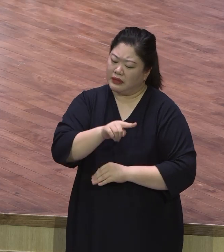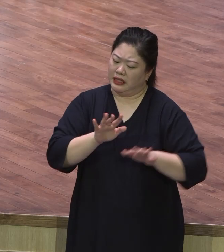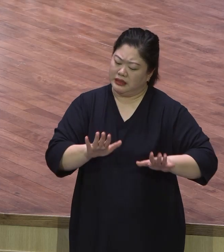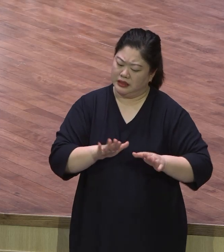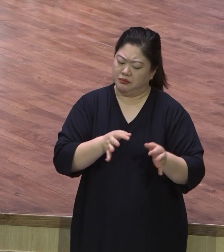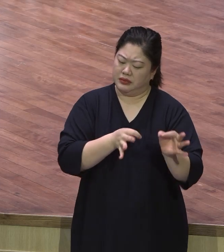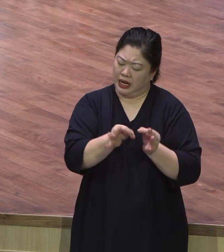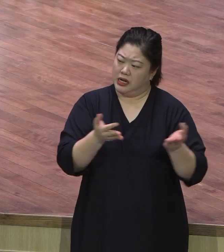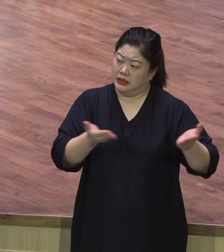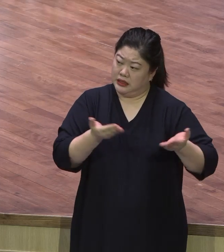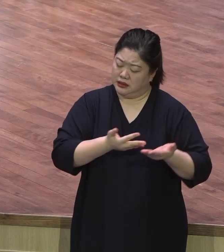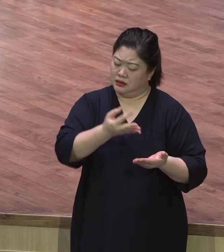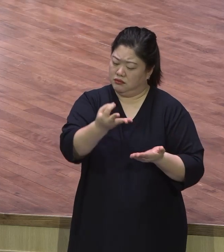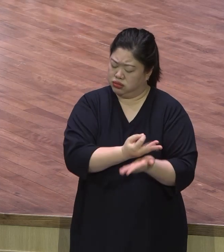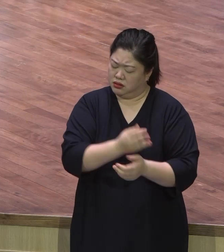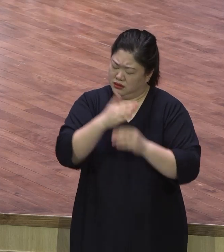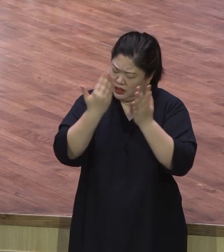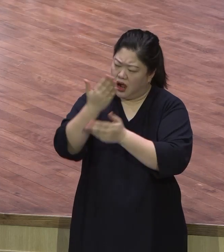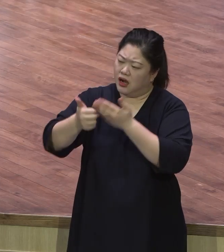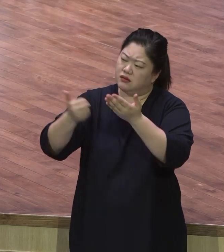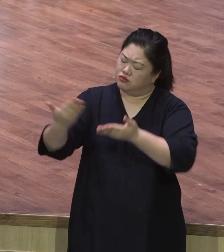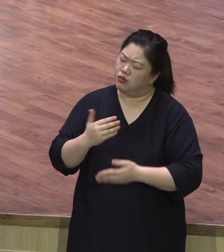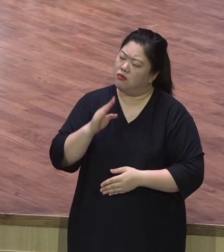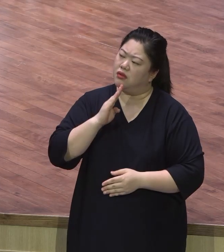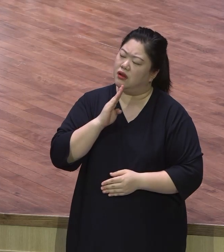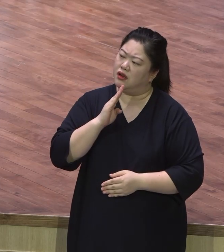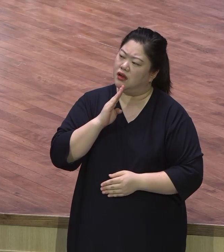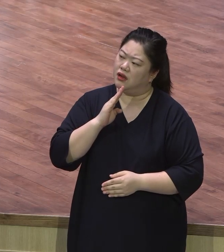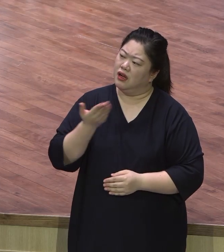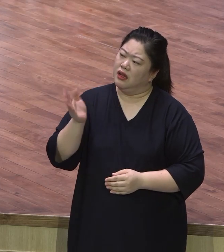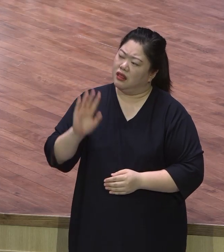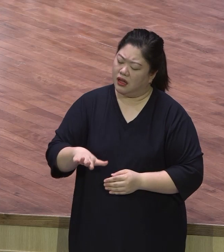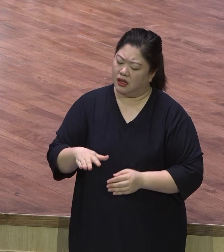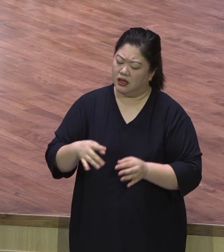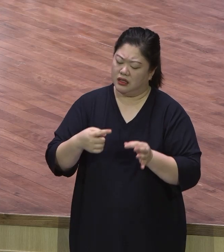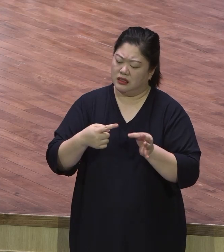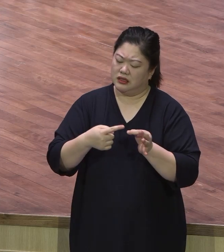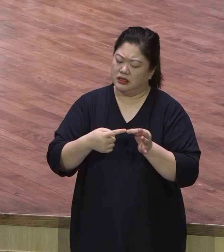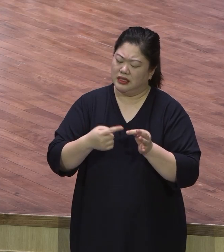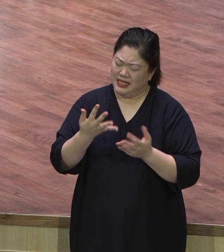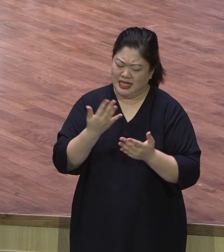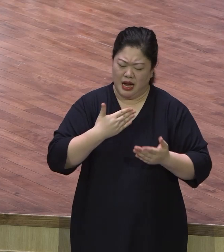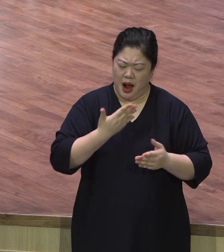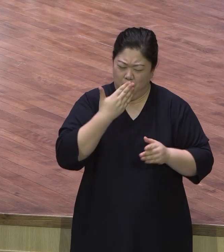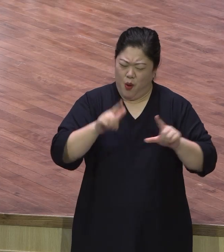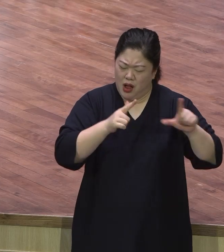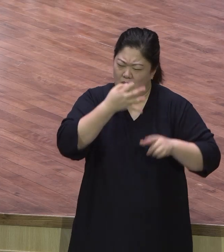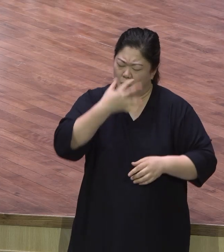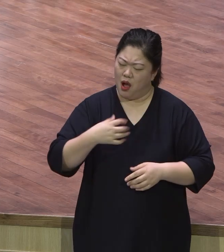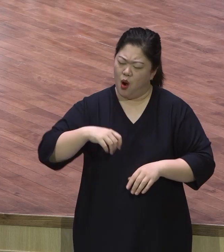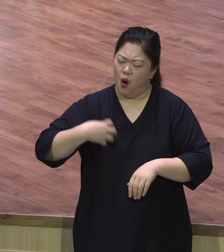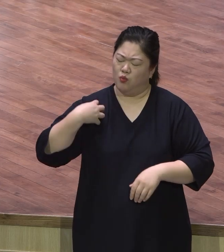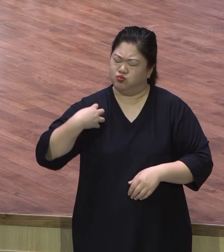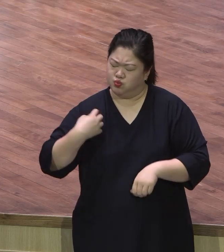소득의 11조 이걸 내가 떼먹지 않더라도 이걸 않더라도